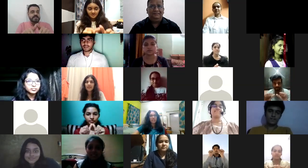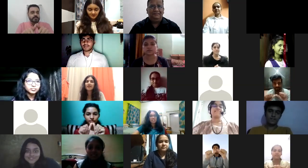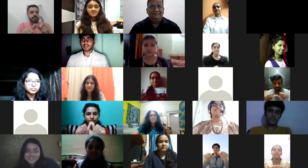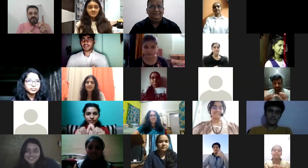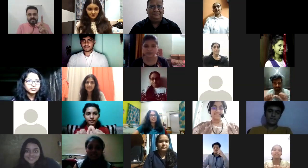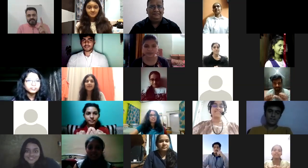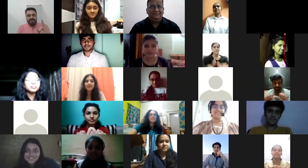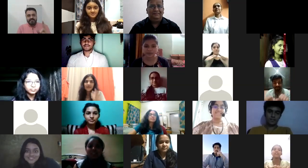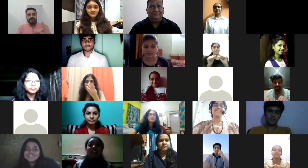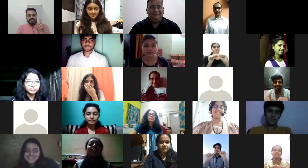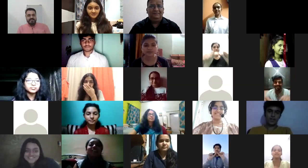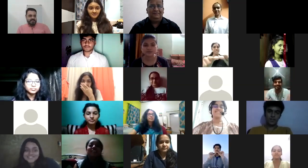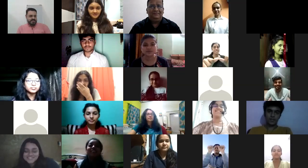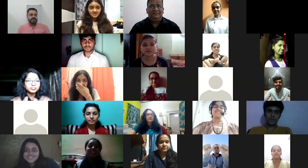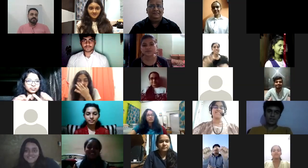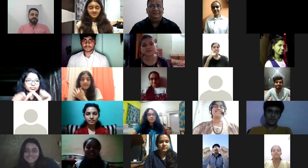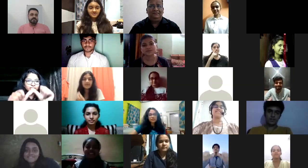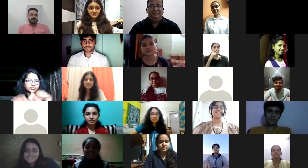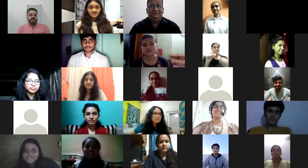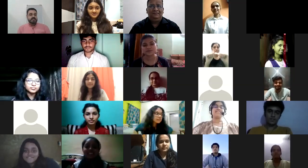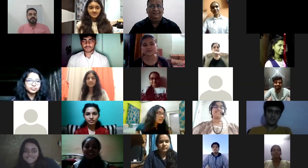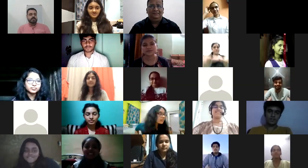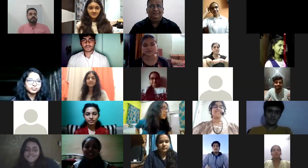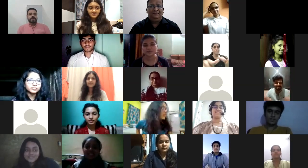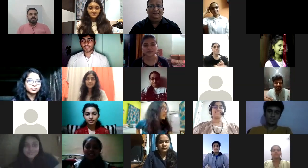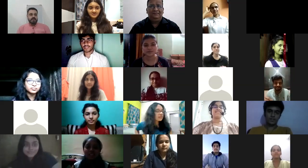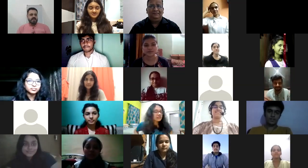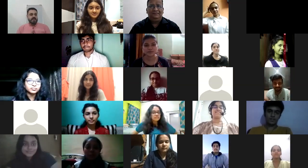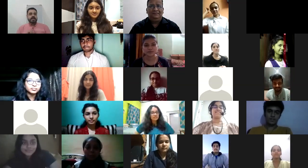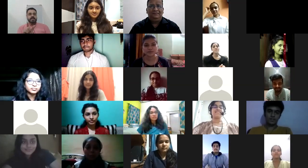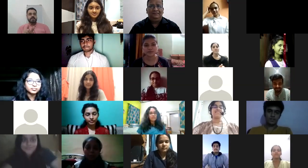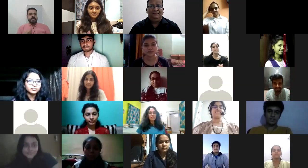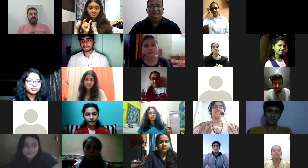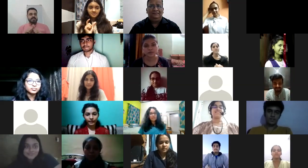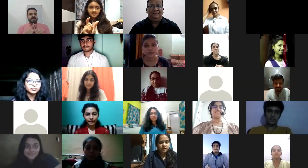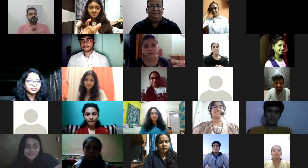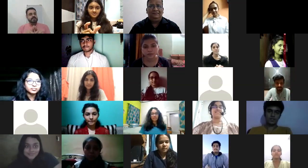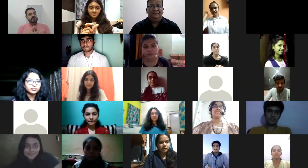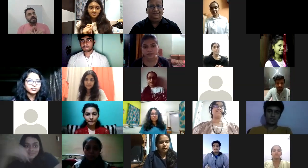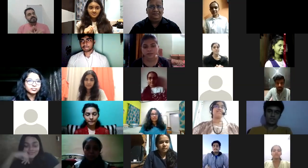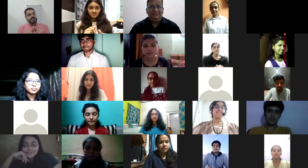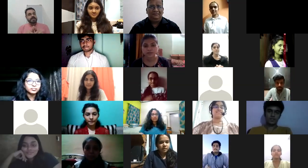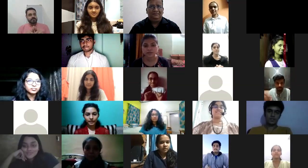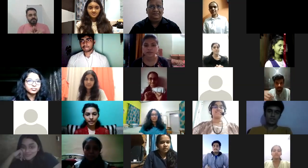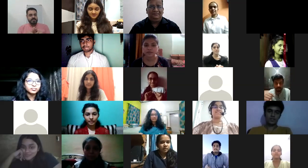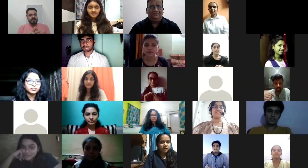remember? Isn't it? इसके लिए नहीं तो हम लोग अगर अंकल और आंट ऐसा करते तो ऐसा लगता था आंसर की बात हो रही है. So